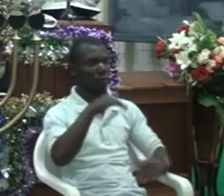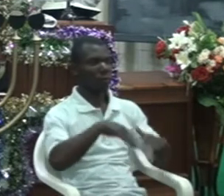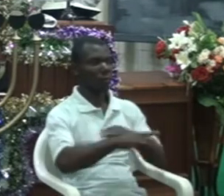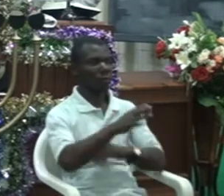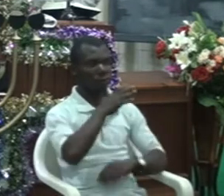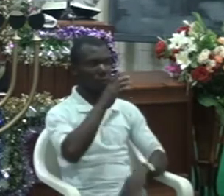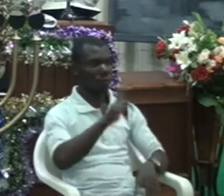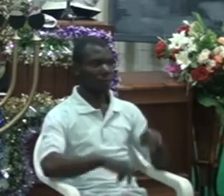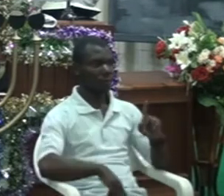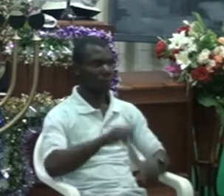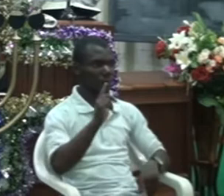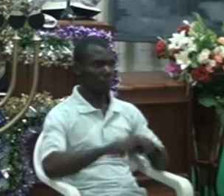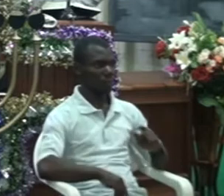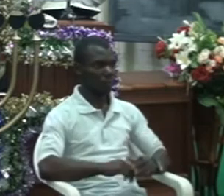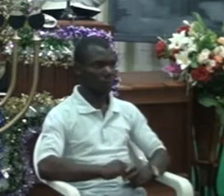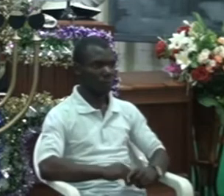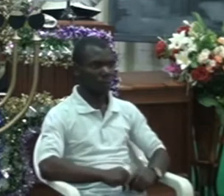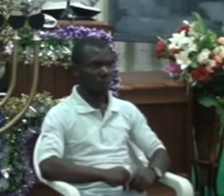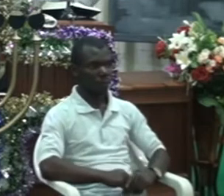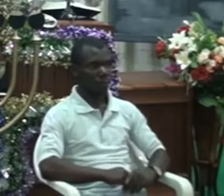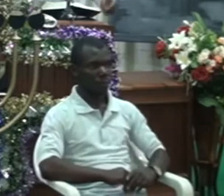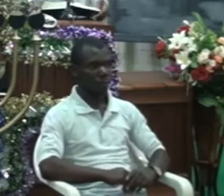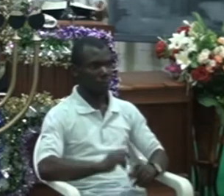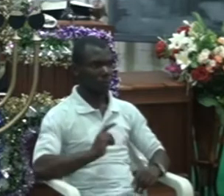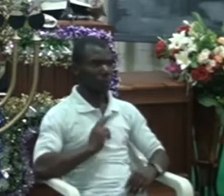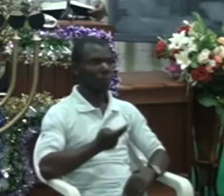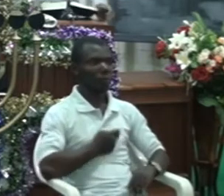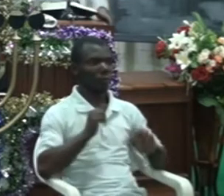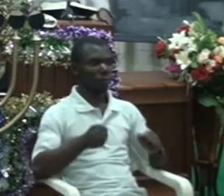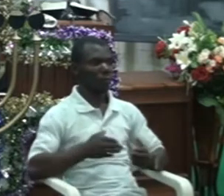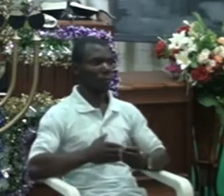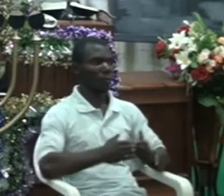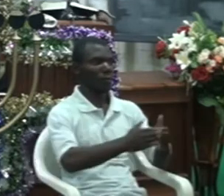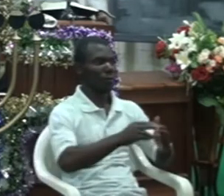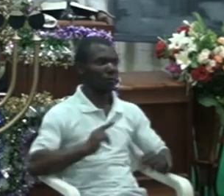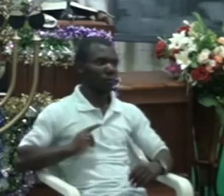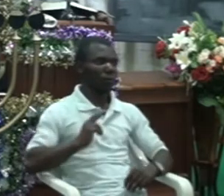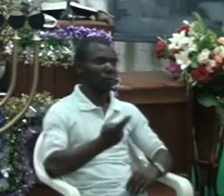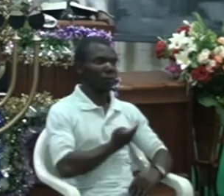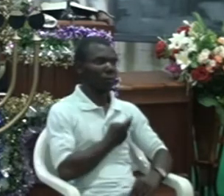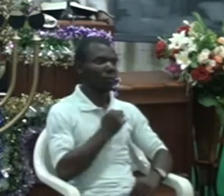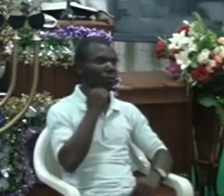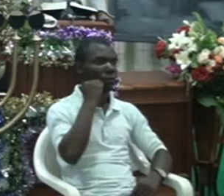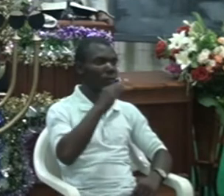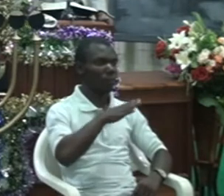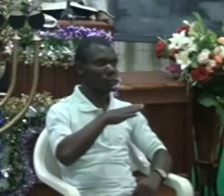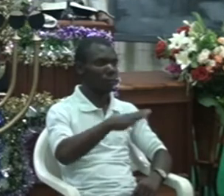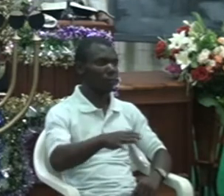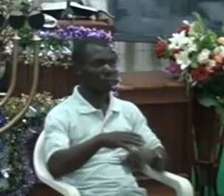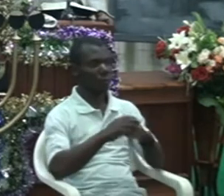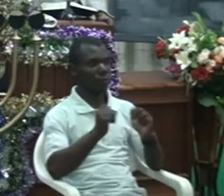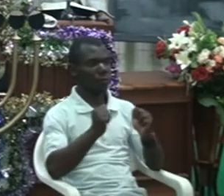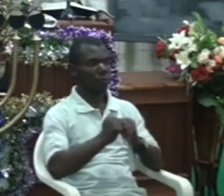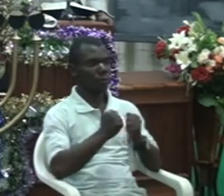Roho Mtakatifu atakuyaka na hata ingiaka. Nous devons conduire nos femmes. Napasha kuongoza wake wetu.